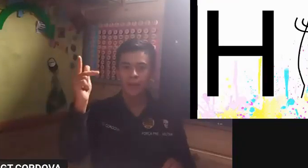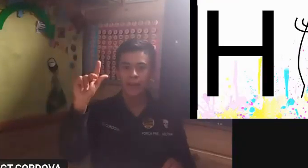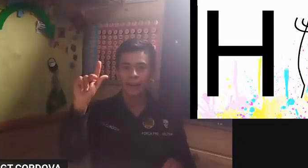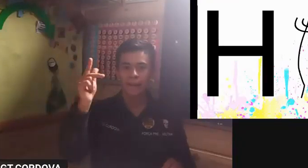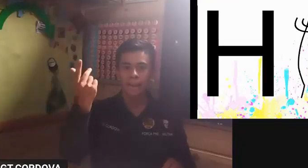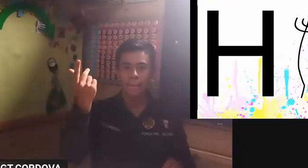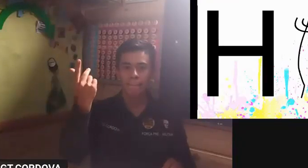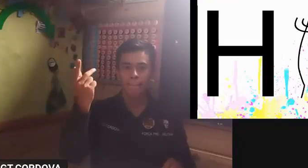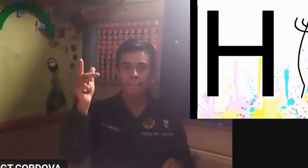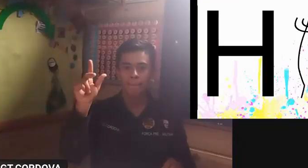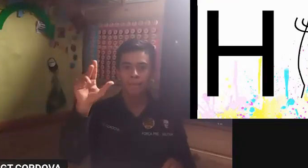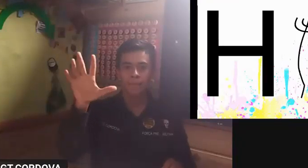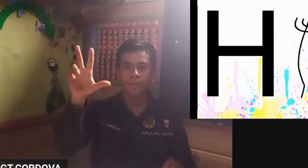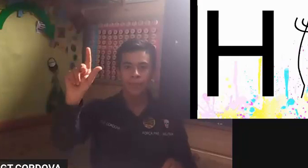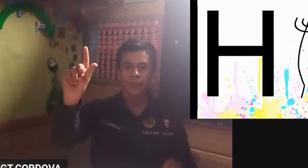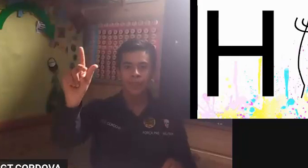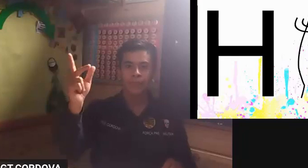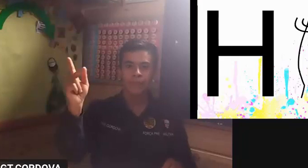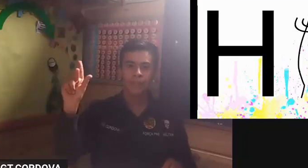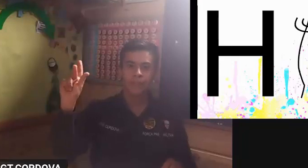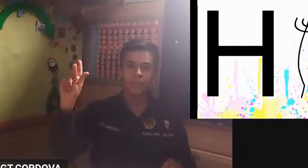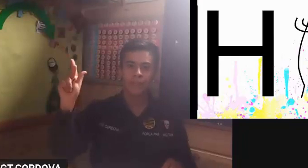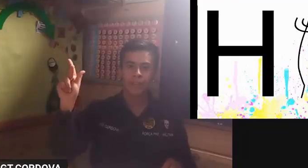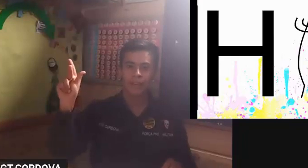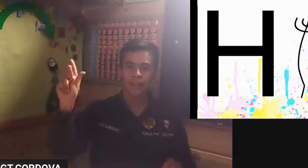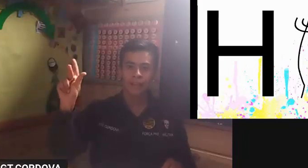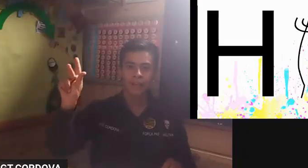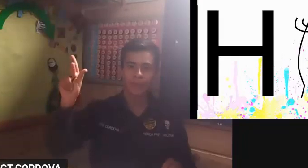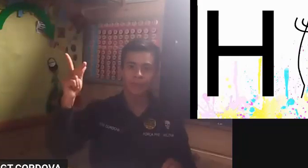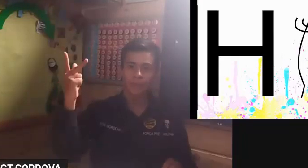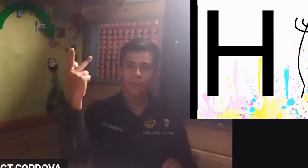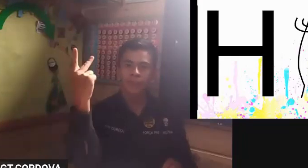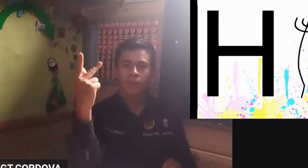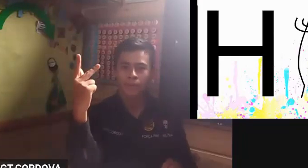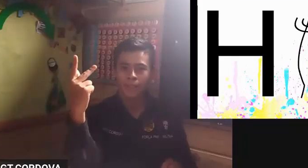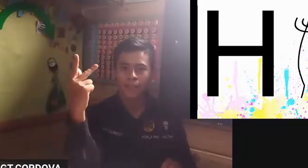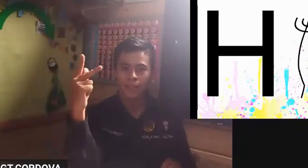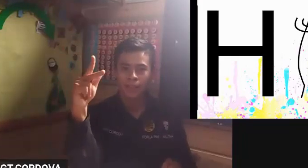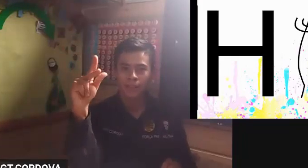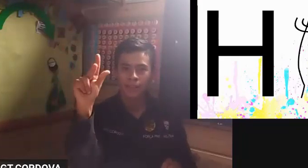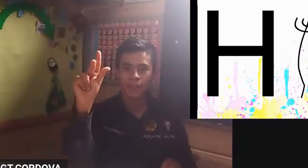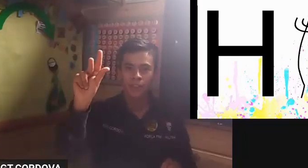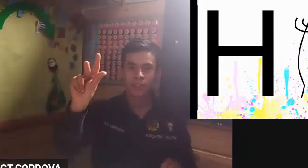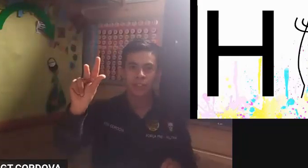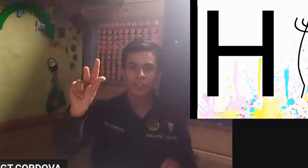H. Ó, dá pra ver que o dedo dele tá aqui, ó. Dá pra ver que tá aqui, ó. Então, a gente deixa